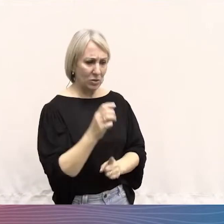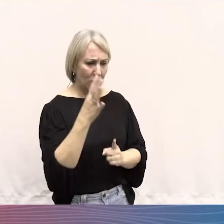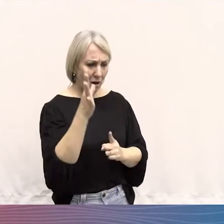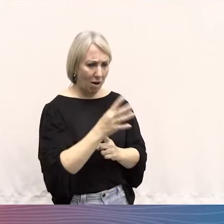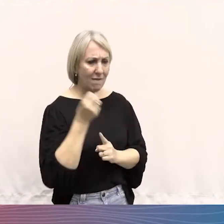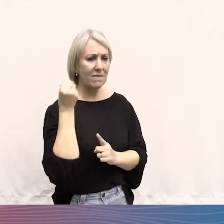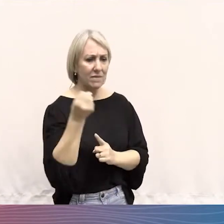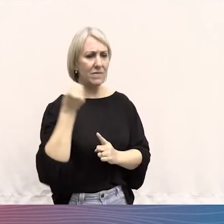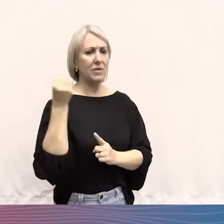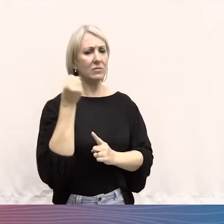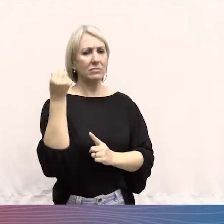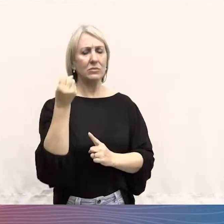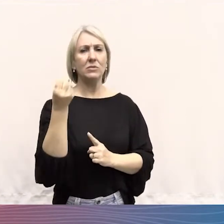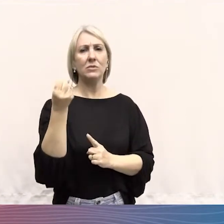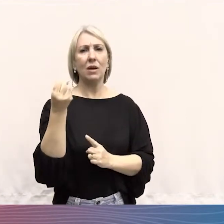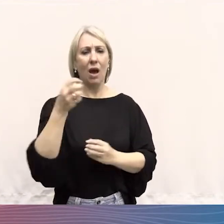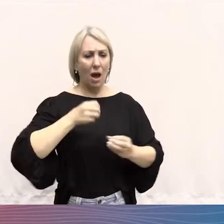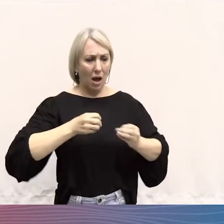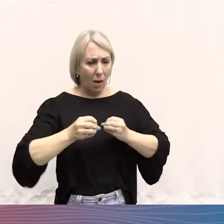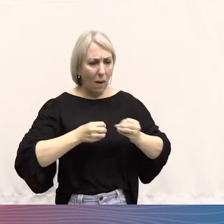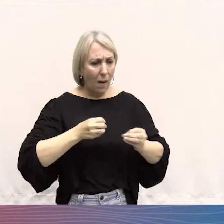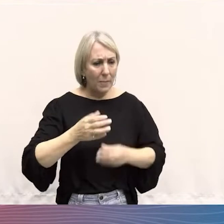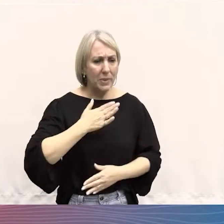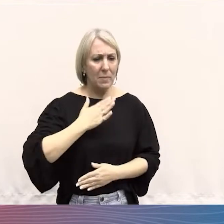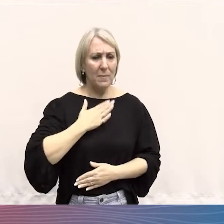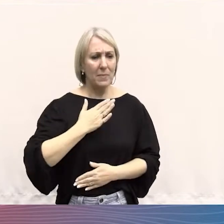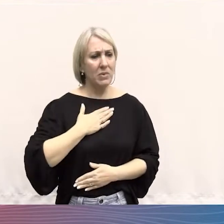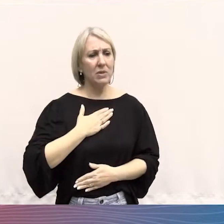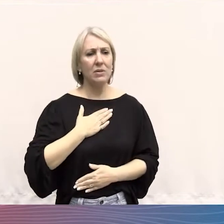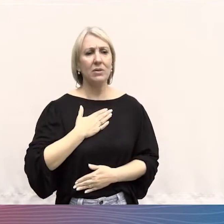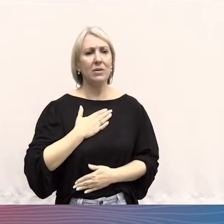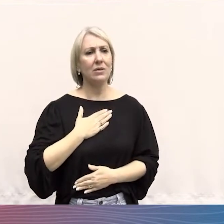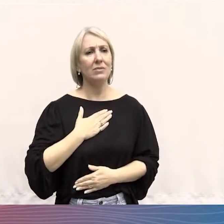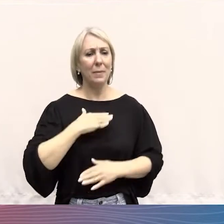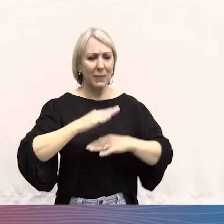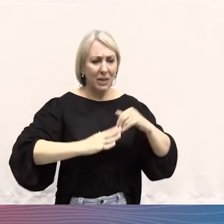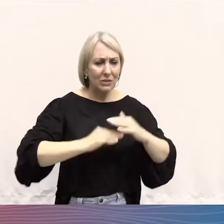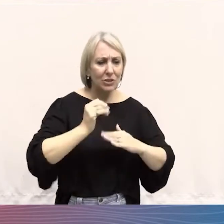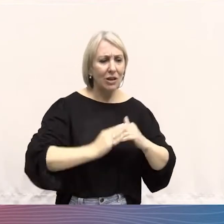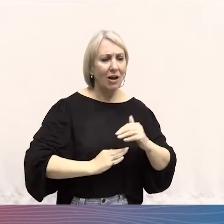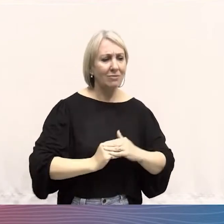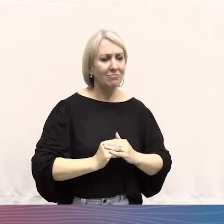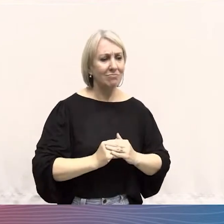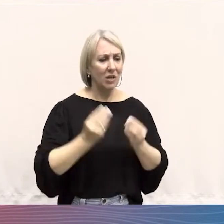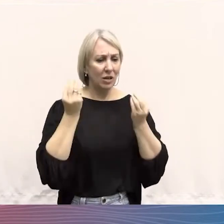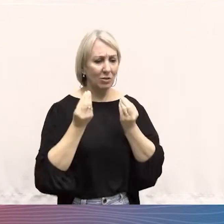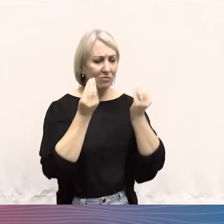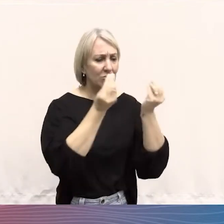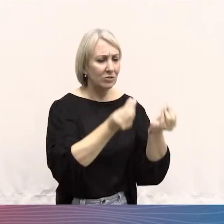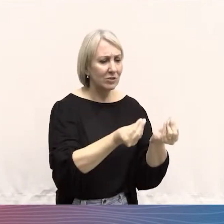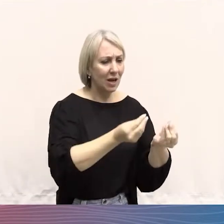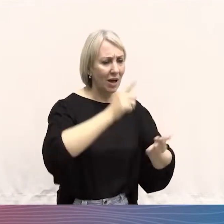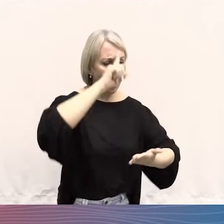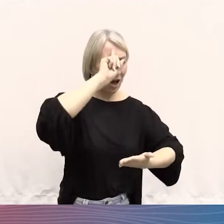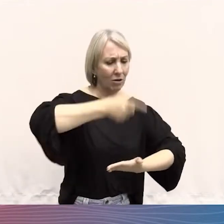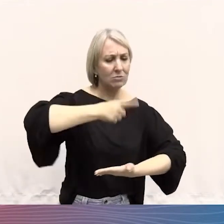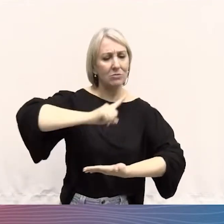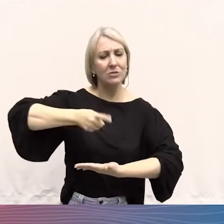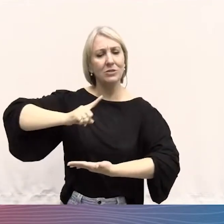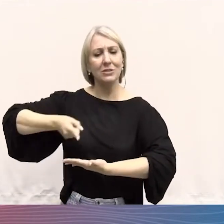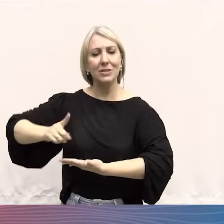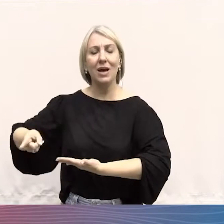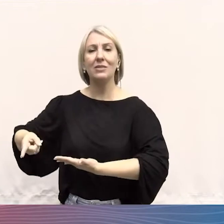minhas obras, eu lhe darei autoridade sobre as nações, e